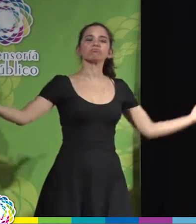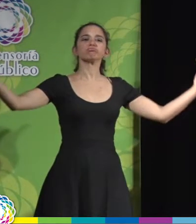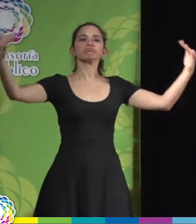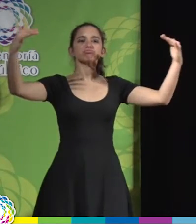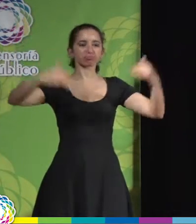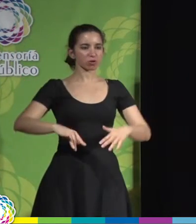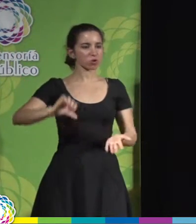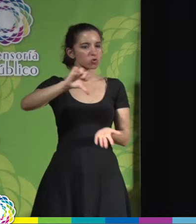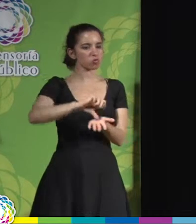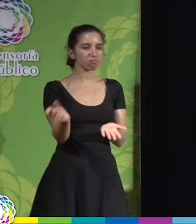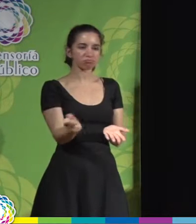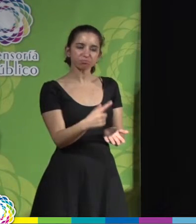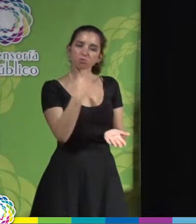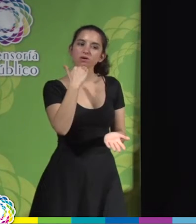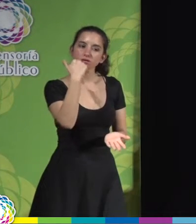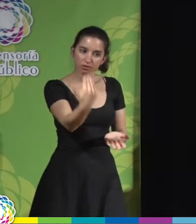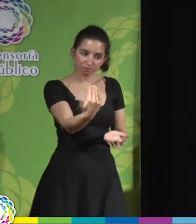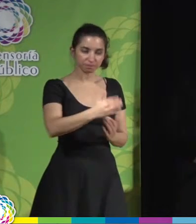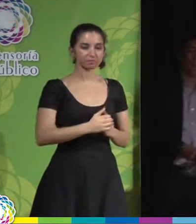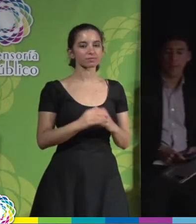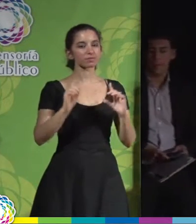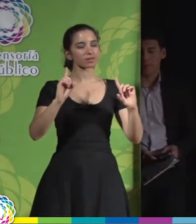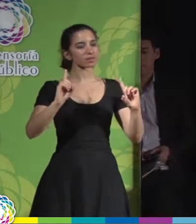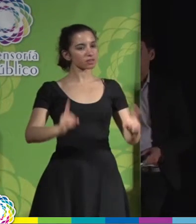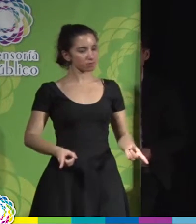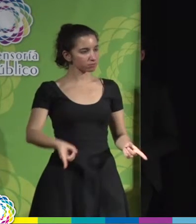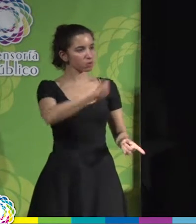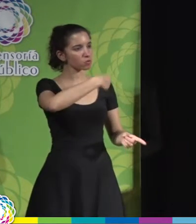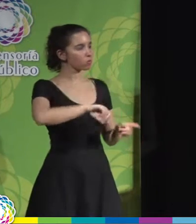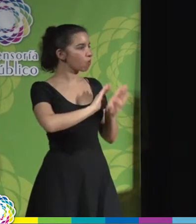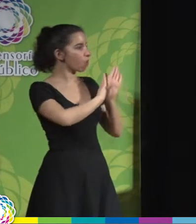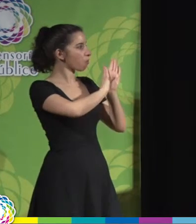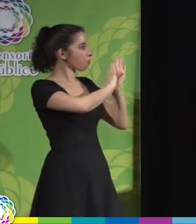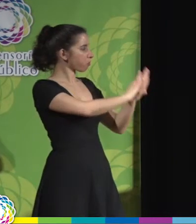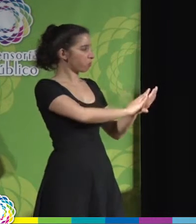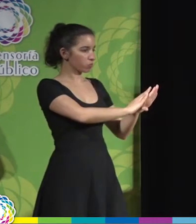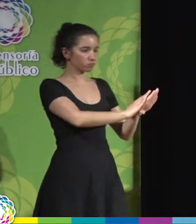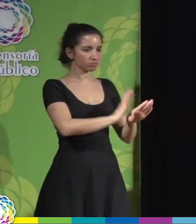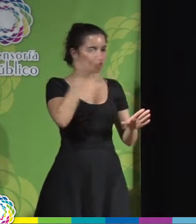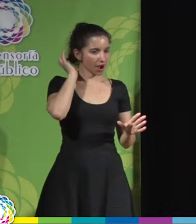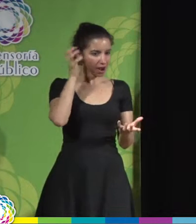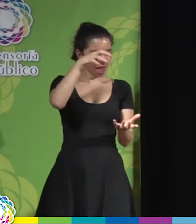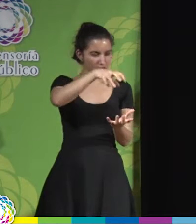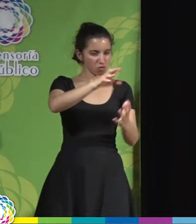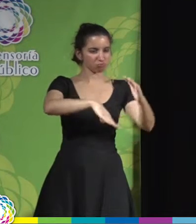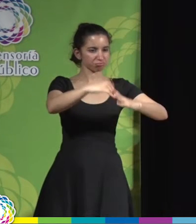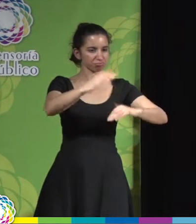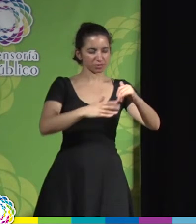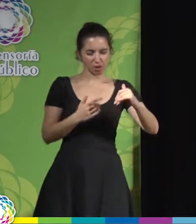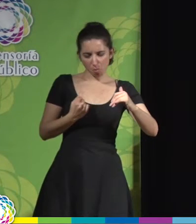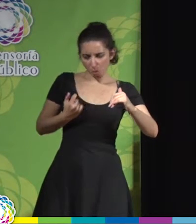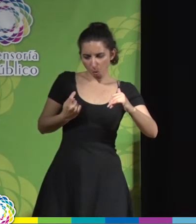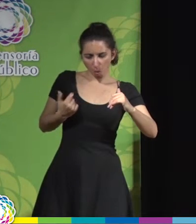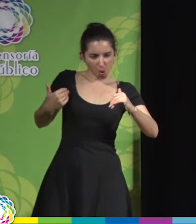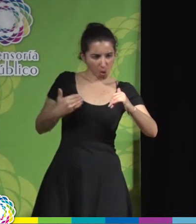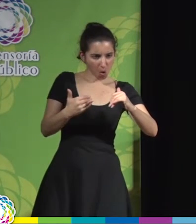en nuestra ciudad y agradecer el apoyo que nos dieron para instalar nuestra radio, que hace muy poco tiempo que